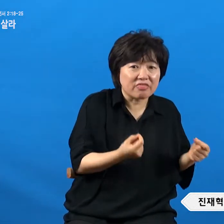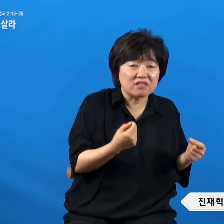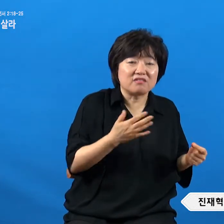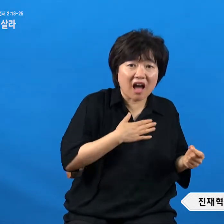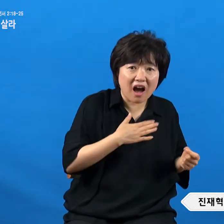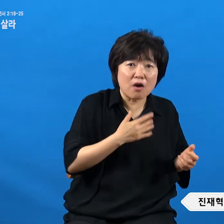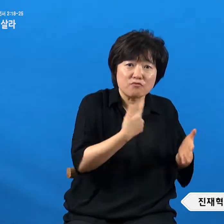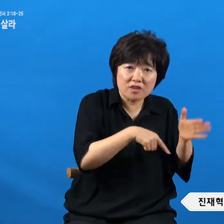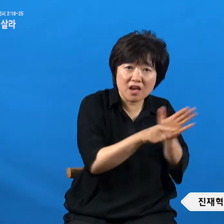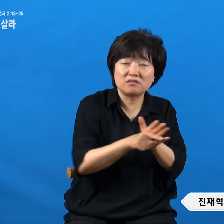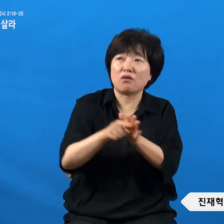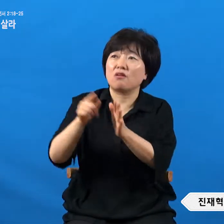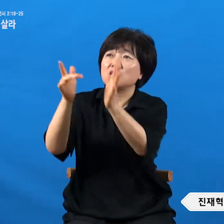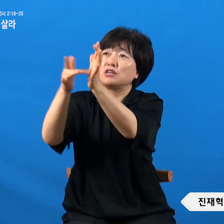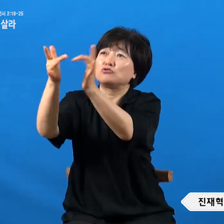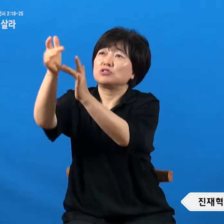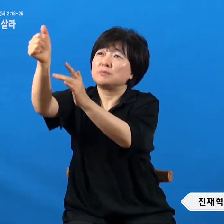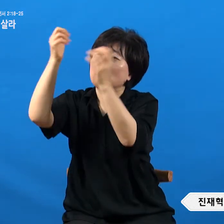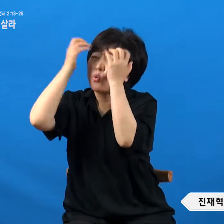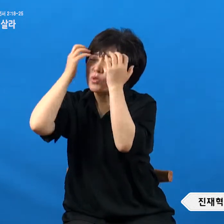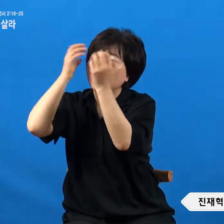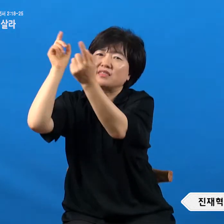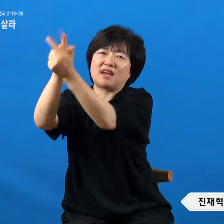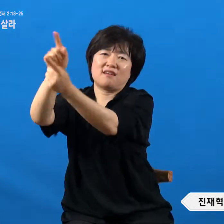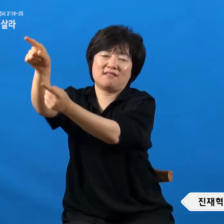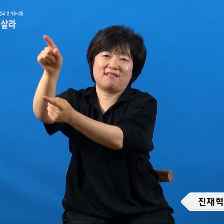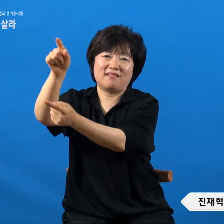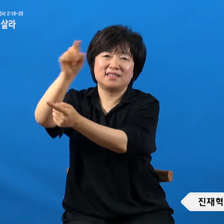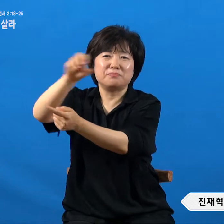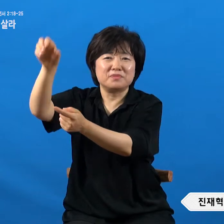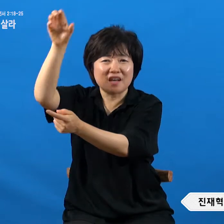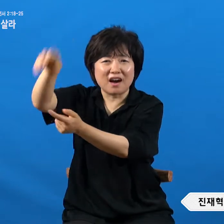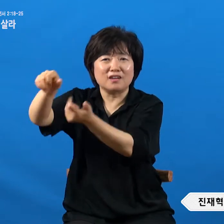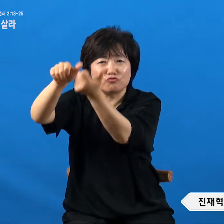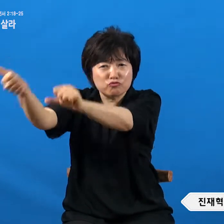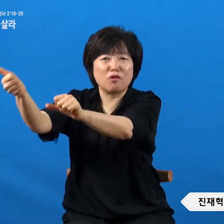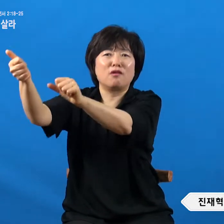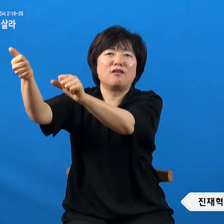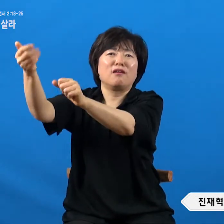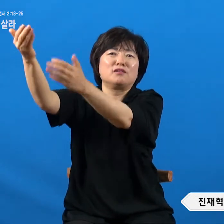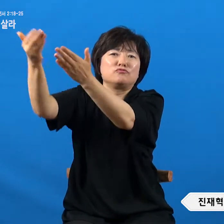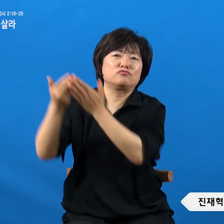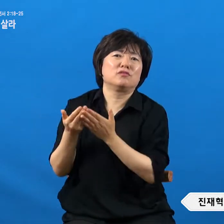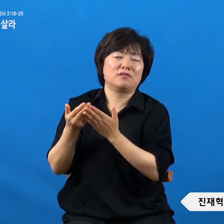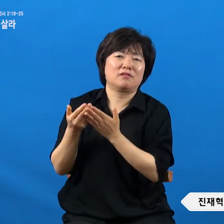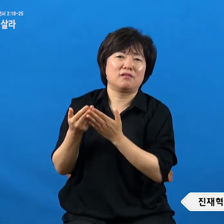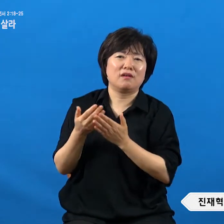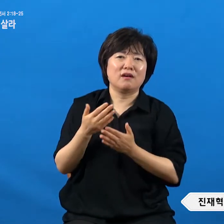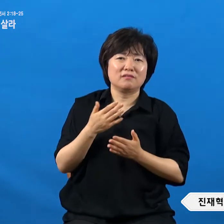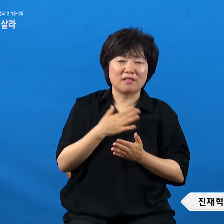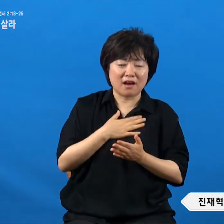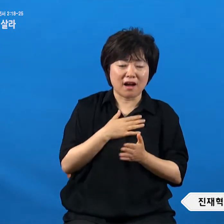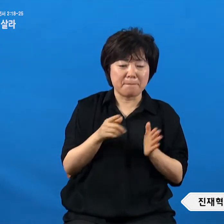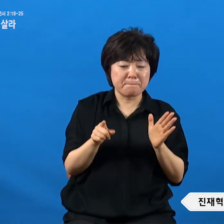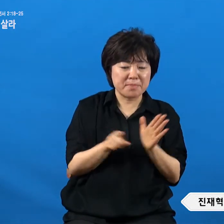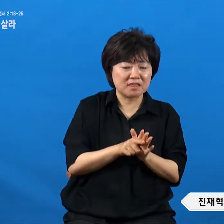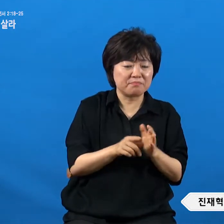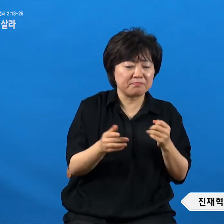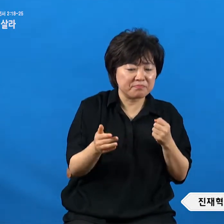고난을 받으셨다. 십자가의 죽음을 말씀하고 계십니다. 우리가 믿음